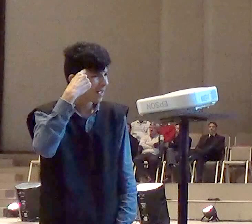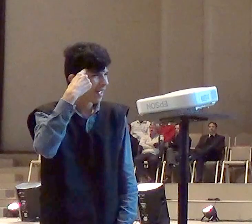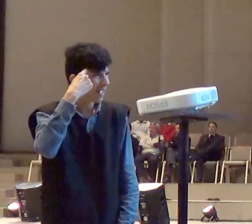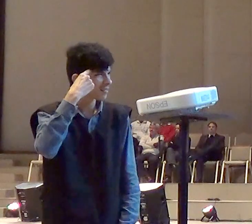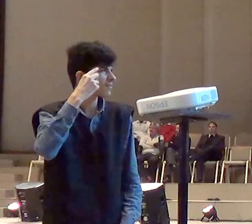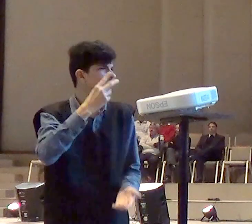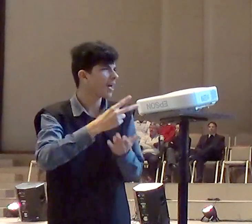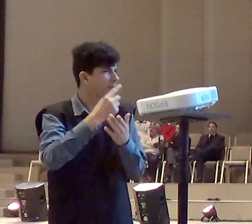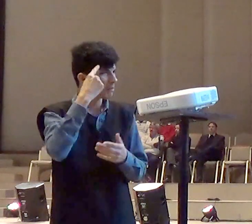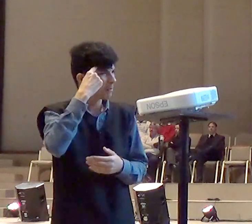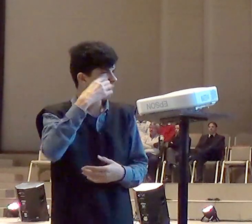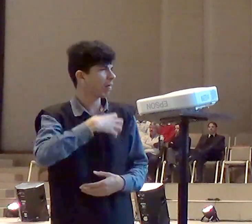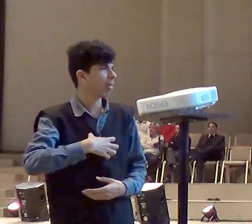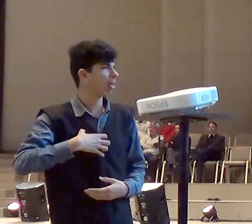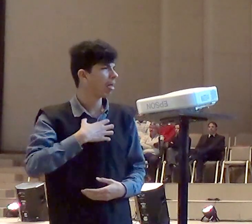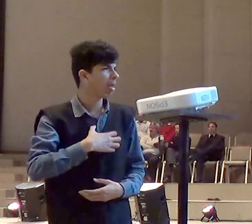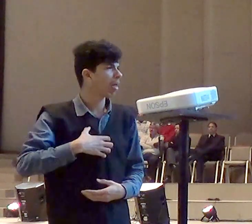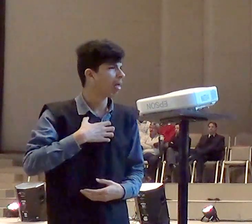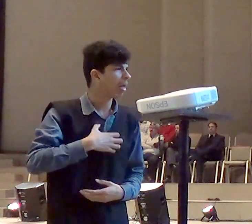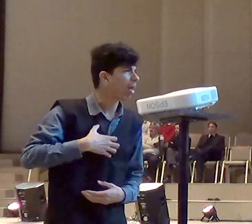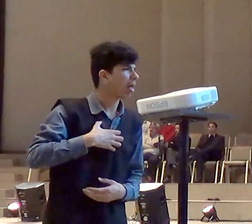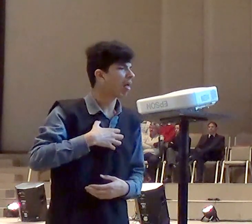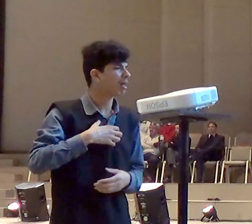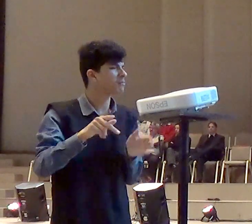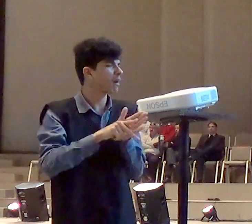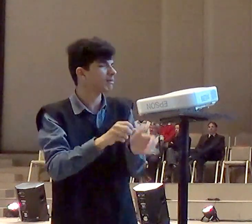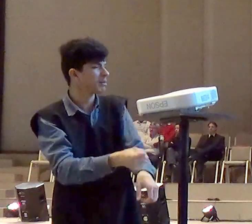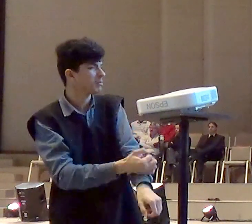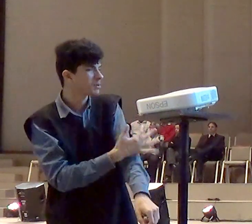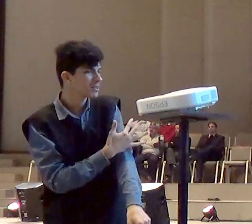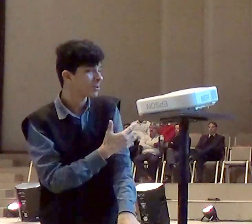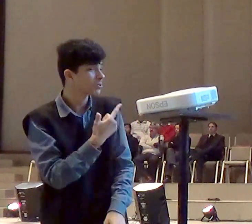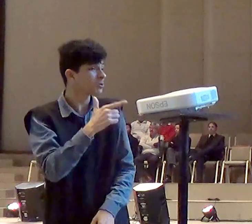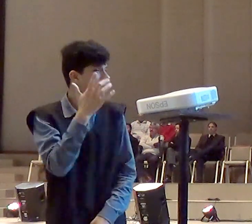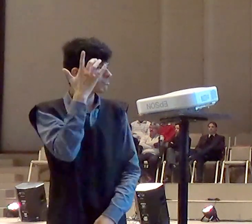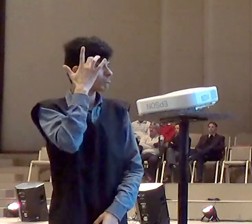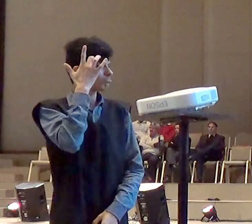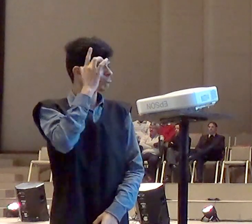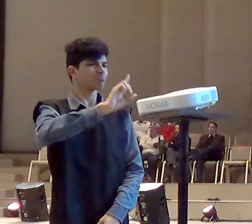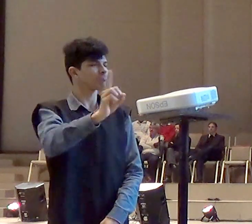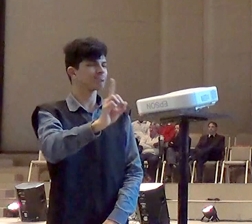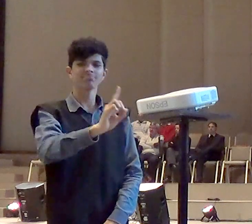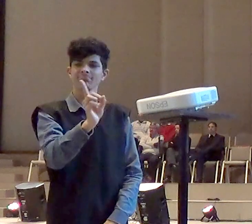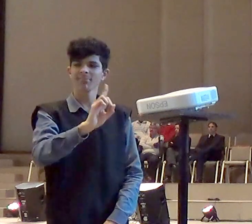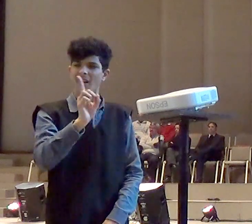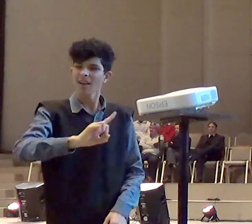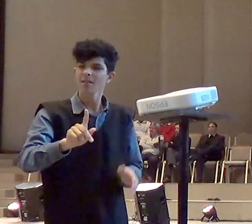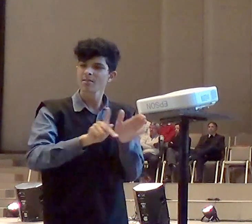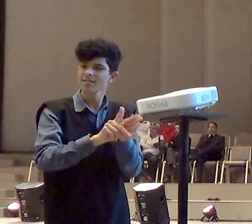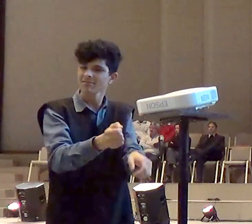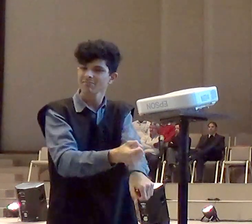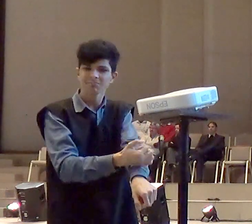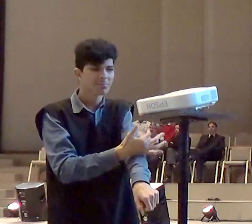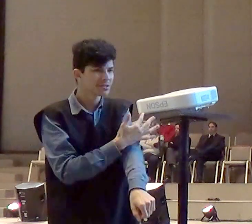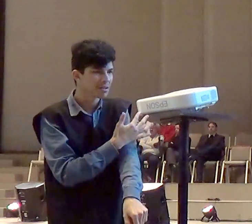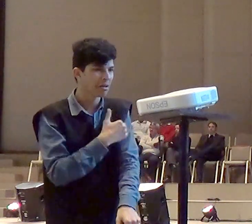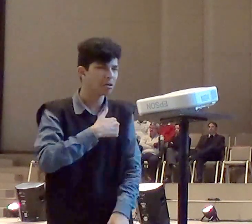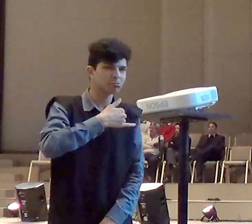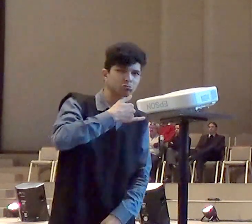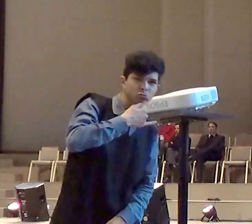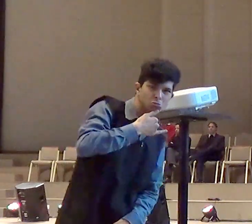Sentimentos da nossa alma por exemplo não é se você